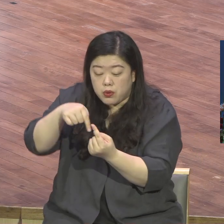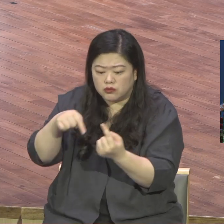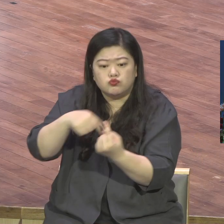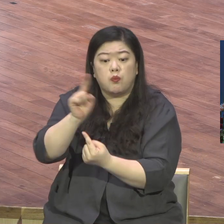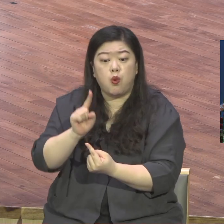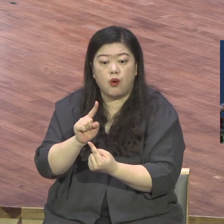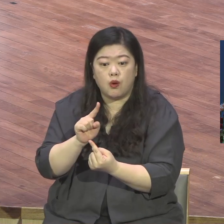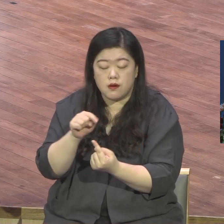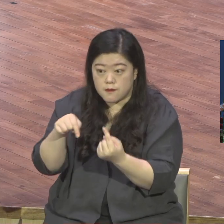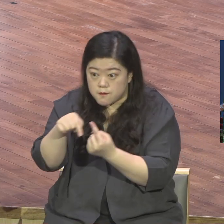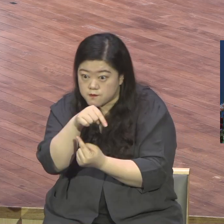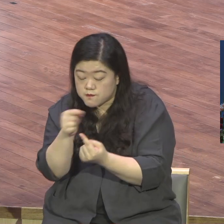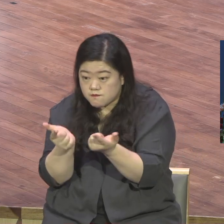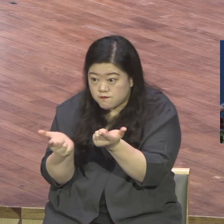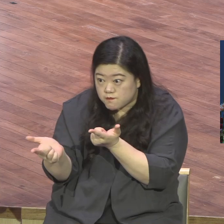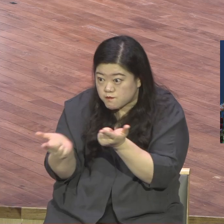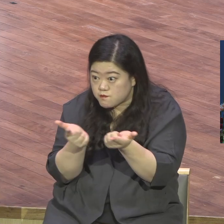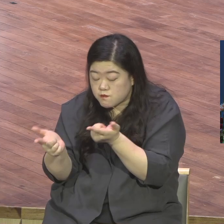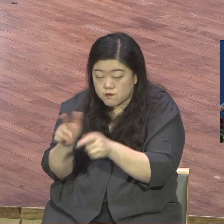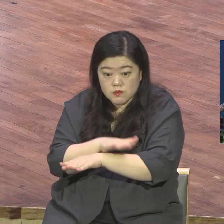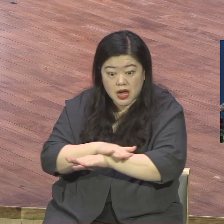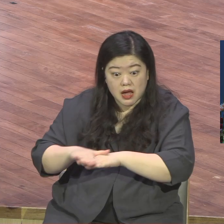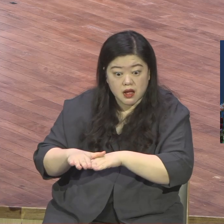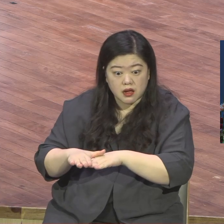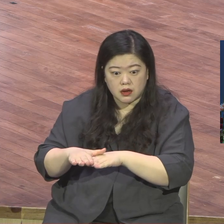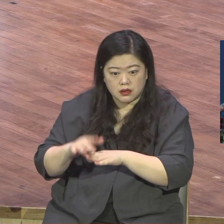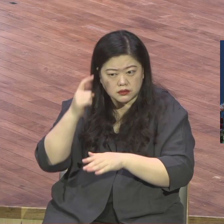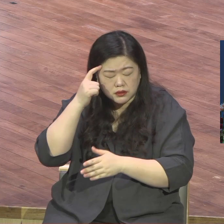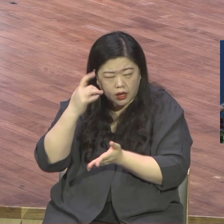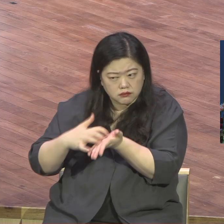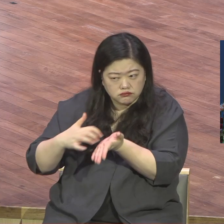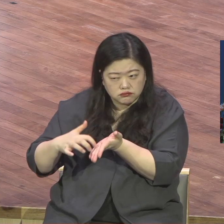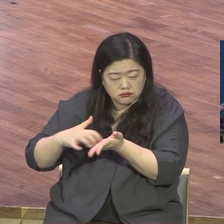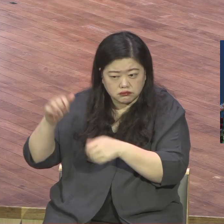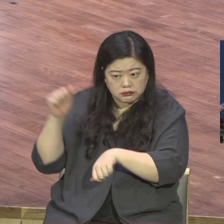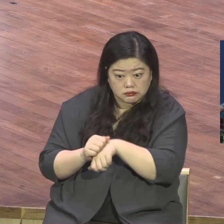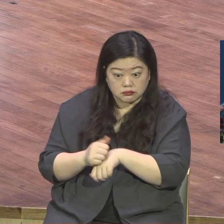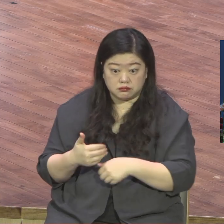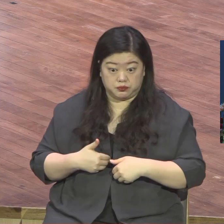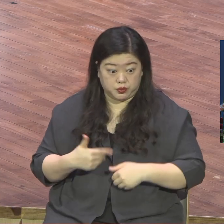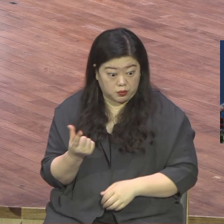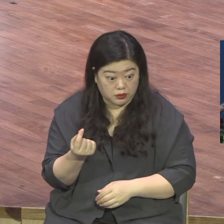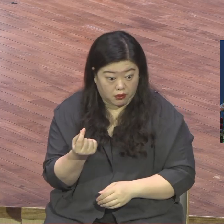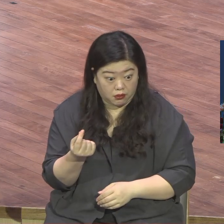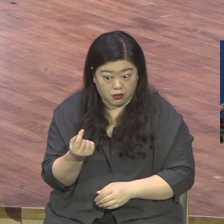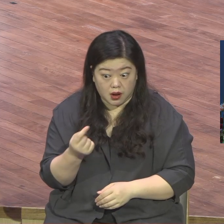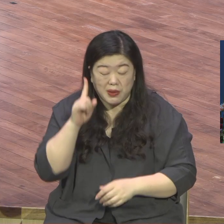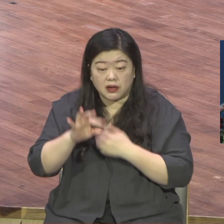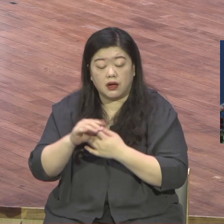이 정도로 심하게 말했습니다. 인간 경영. 이게 제대로 되어야